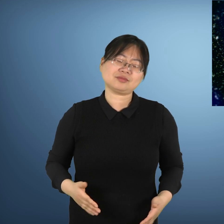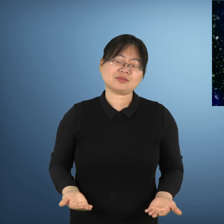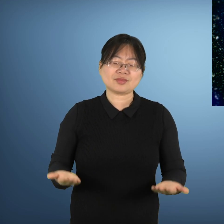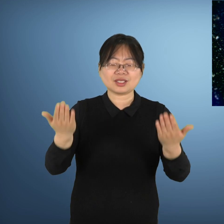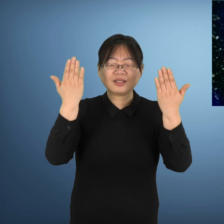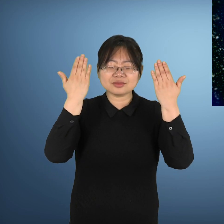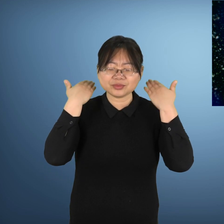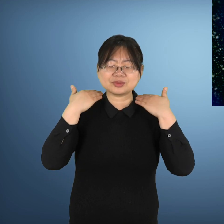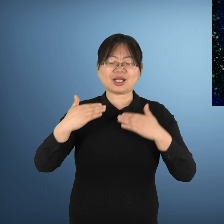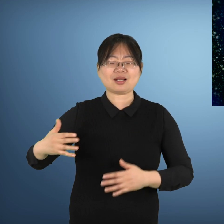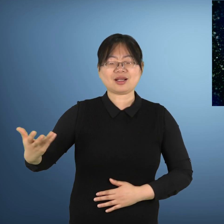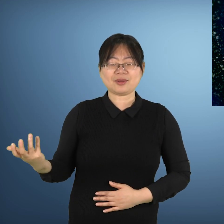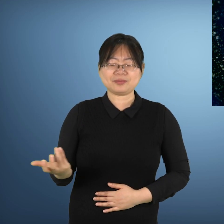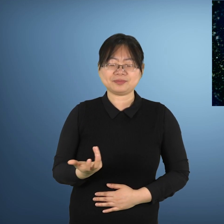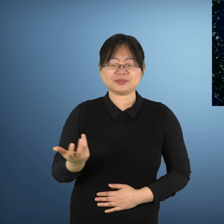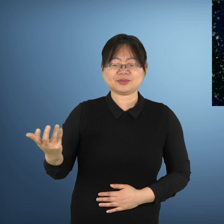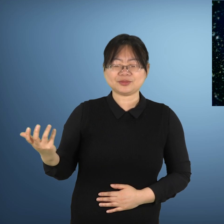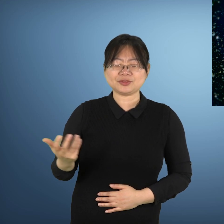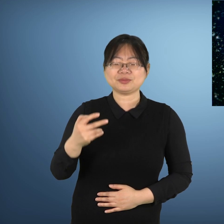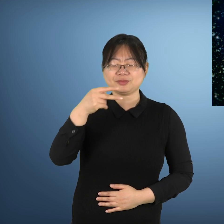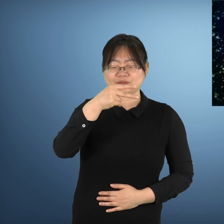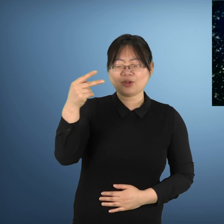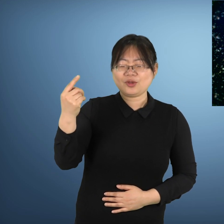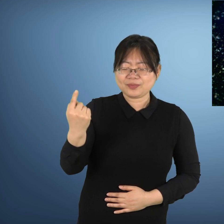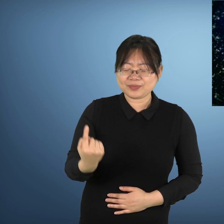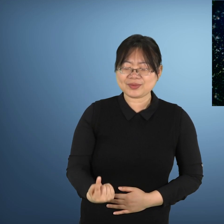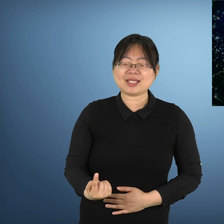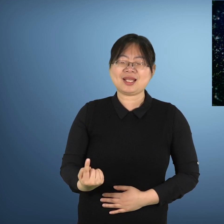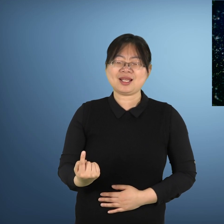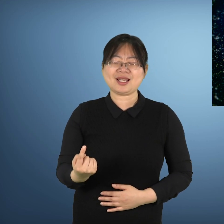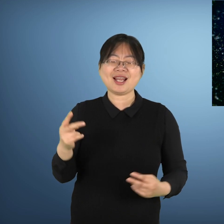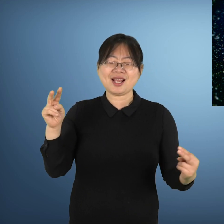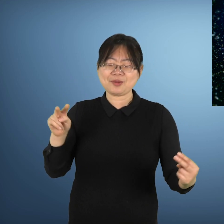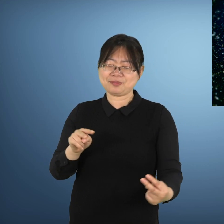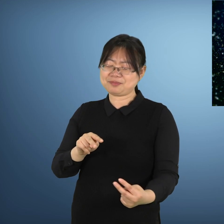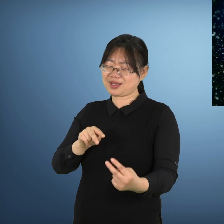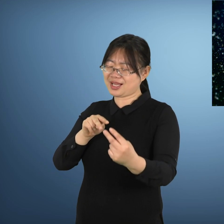지나간 아픔도 마주할